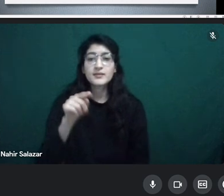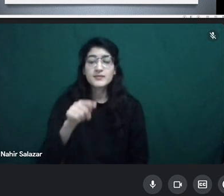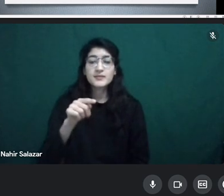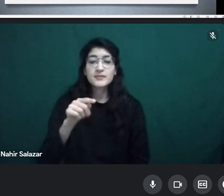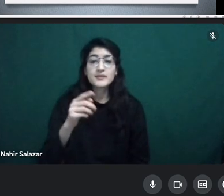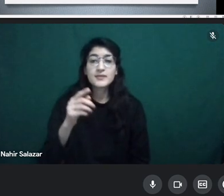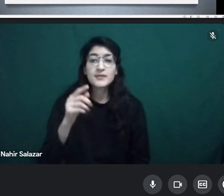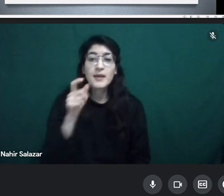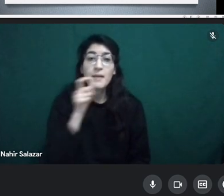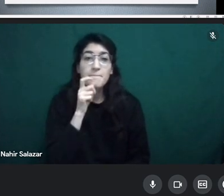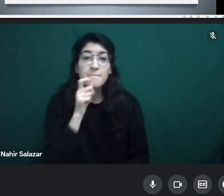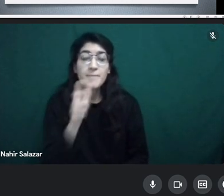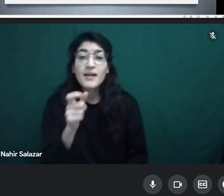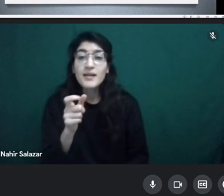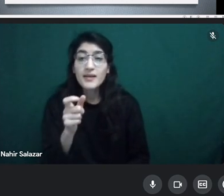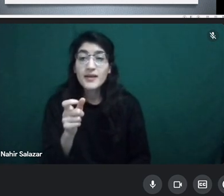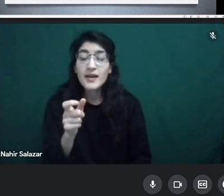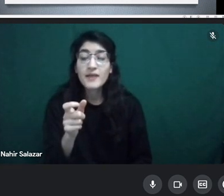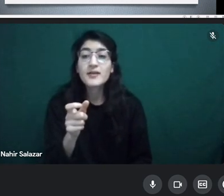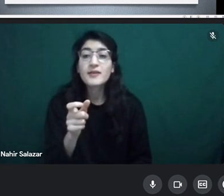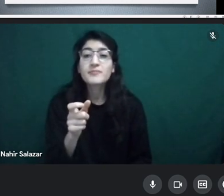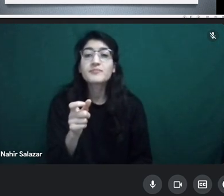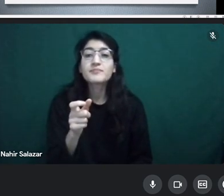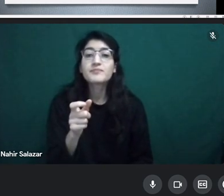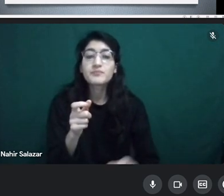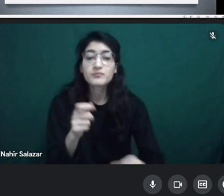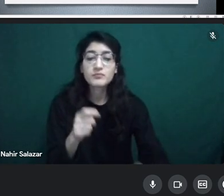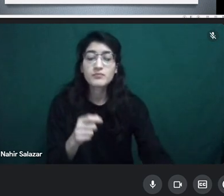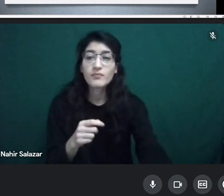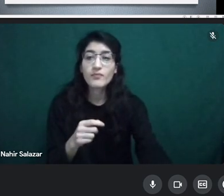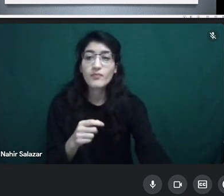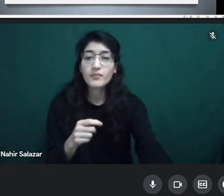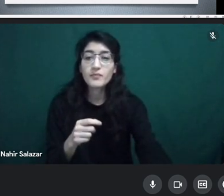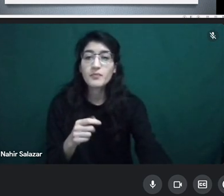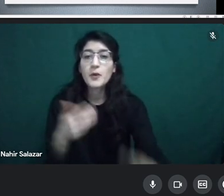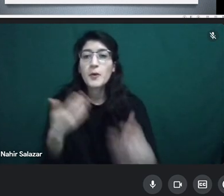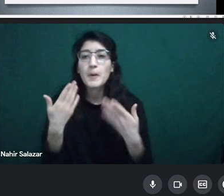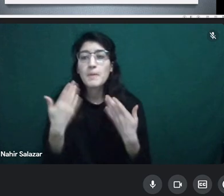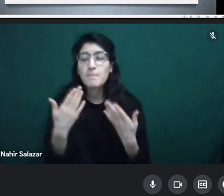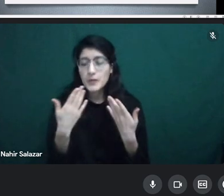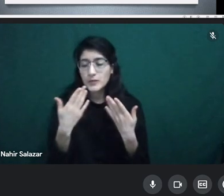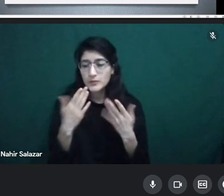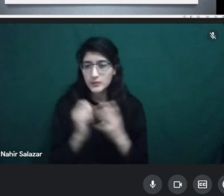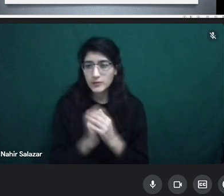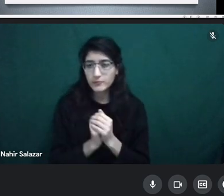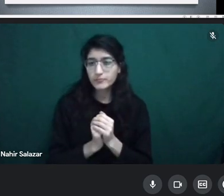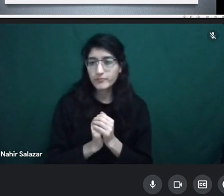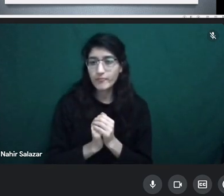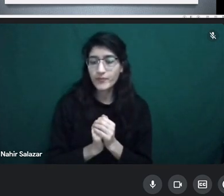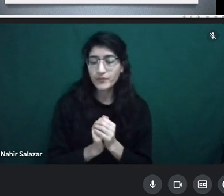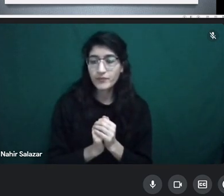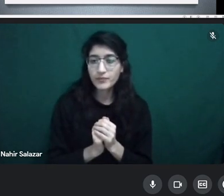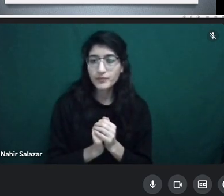sería estudiante, puede ser que la traduzcan estudiante, aprendiz,